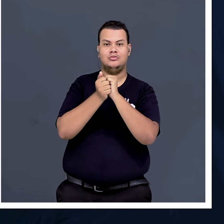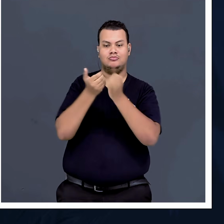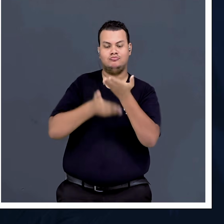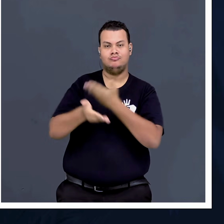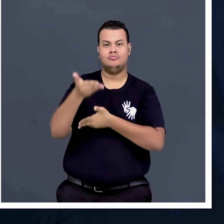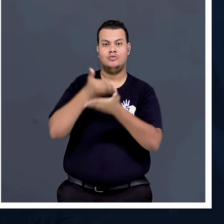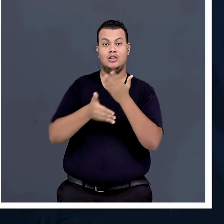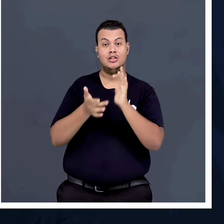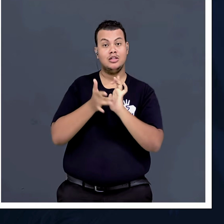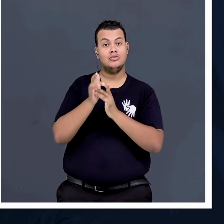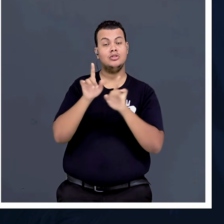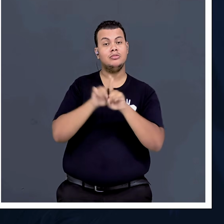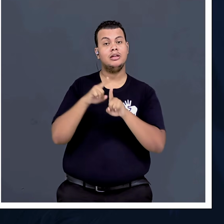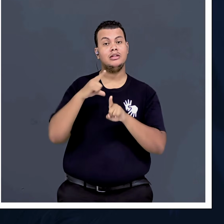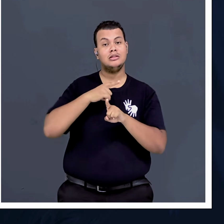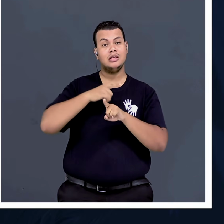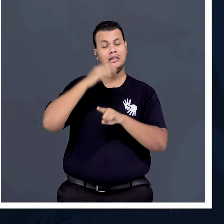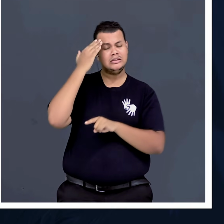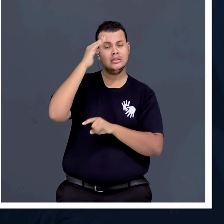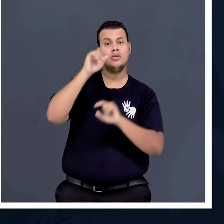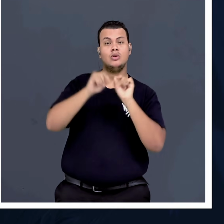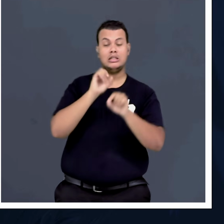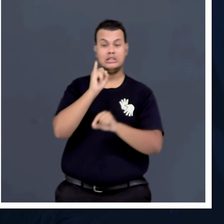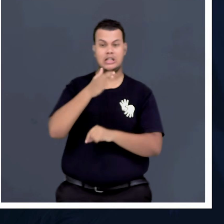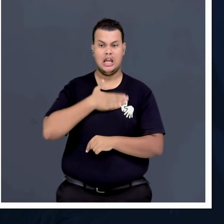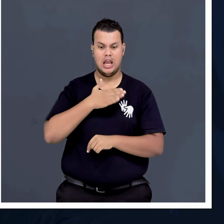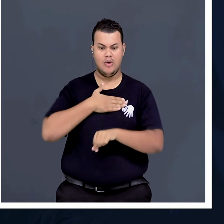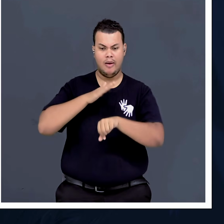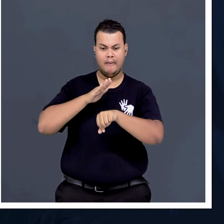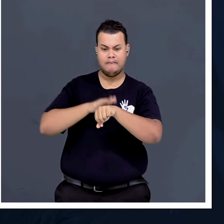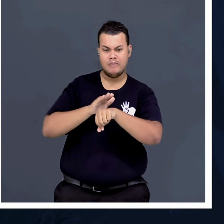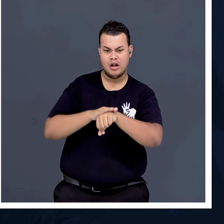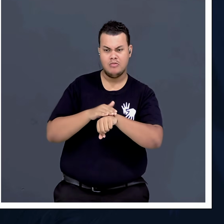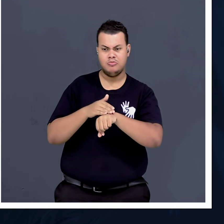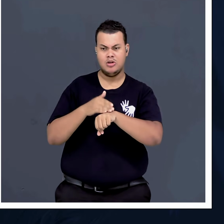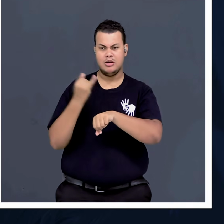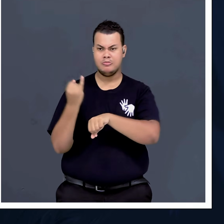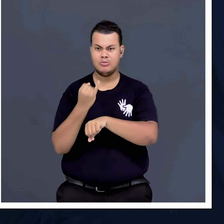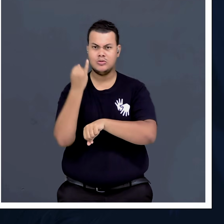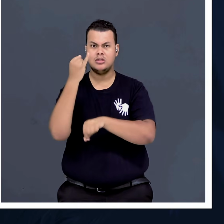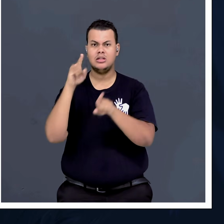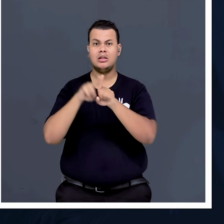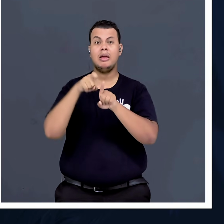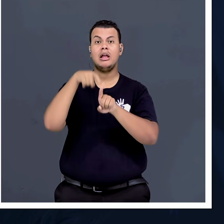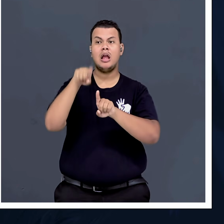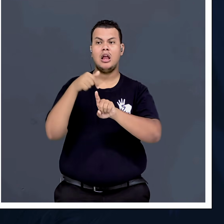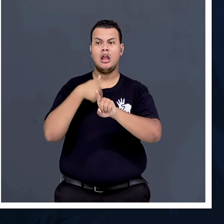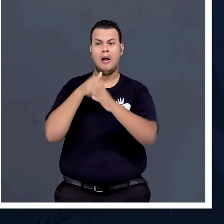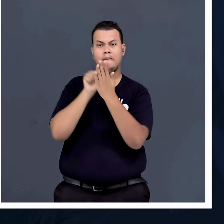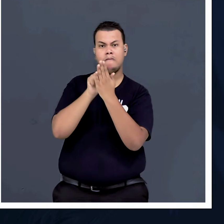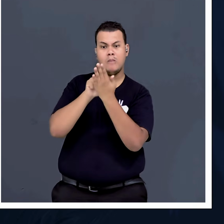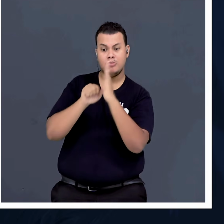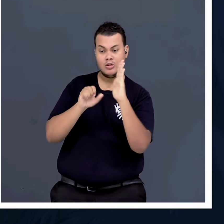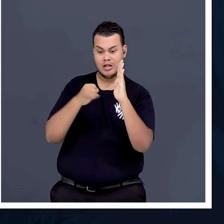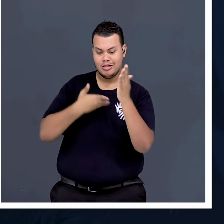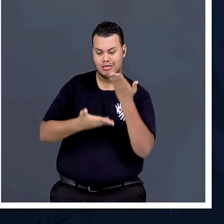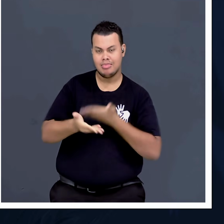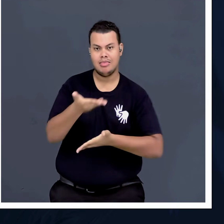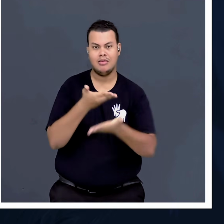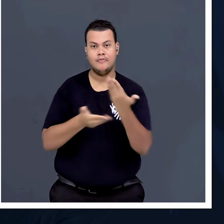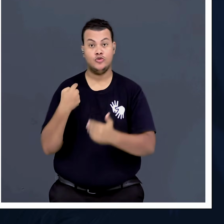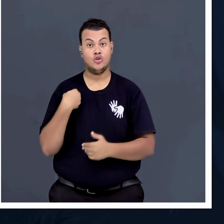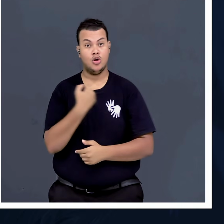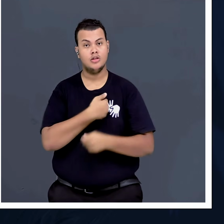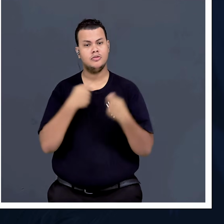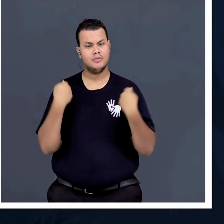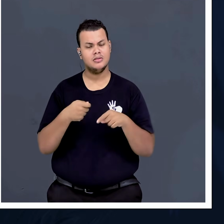esse discernimento em quem Ele investe, qual porta Ele bate, com quem Ele ceia. Nós